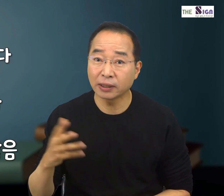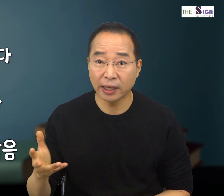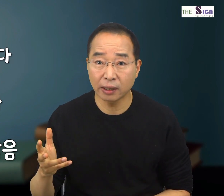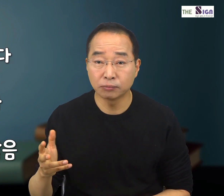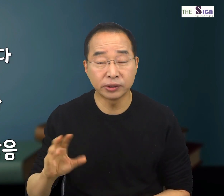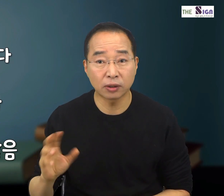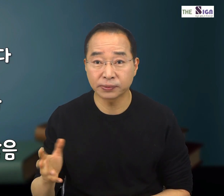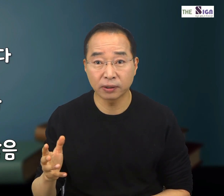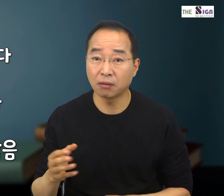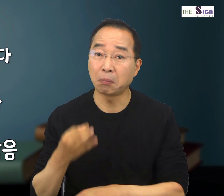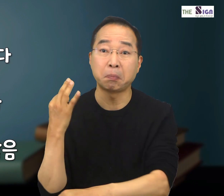돼. 문제 없어.